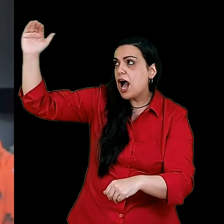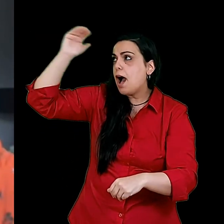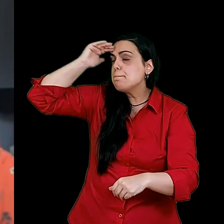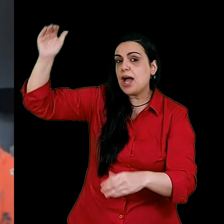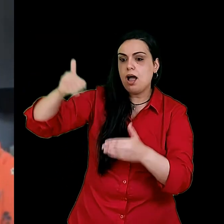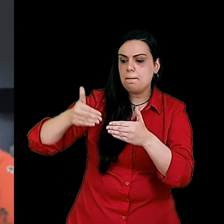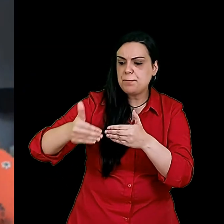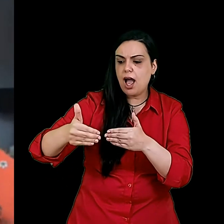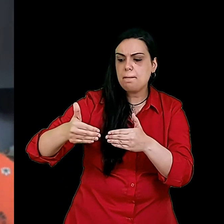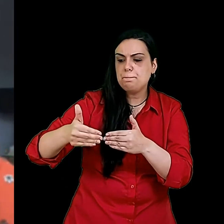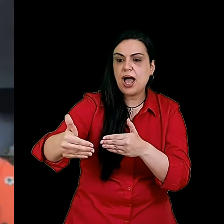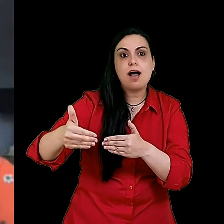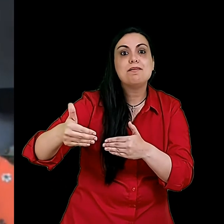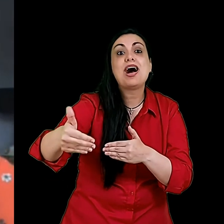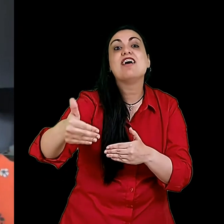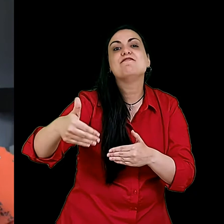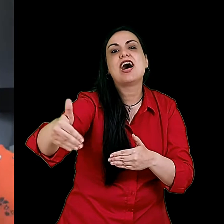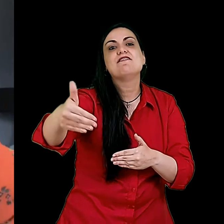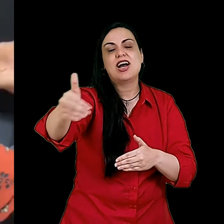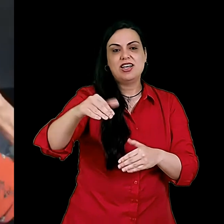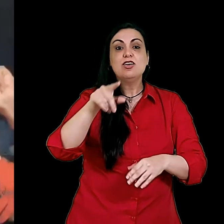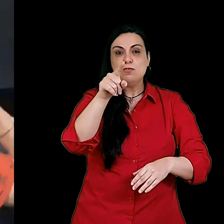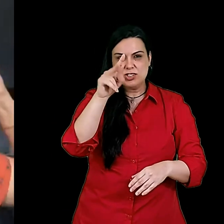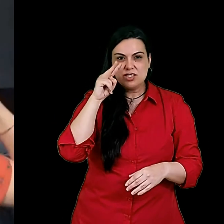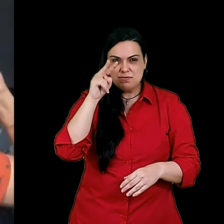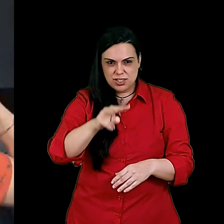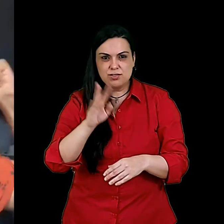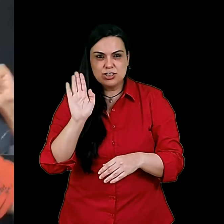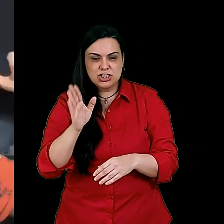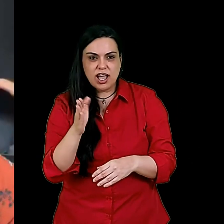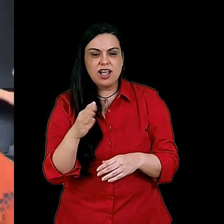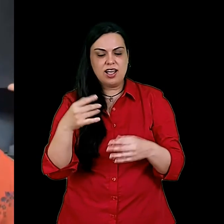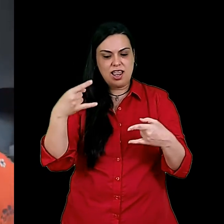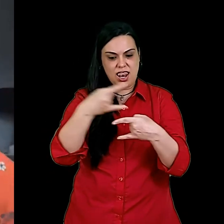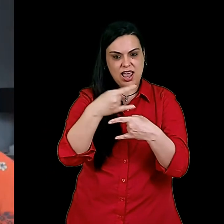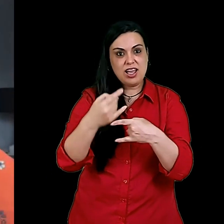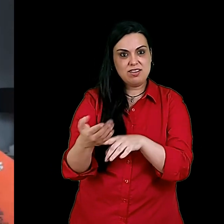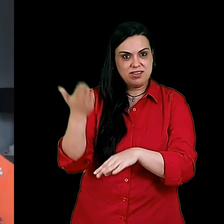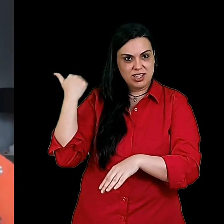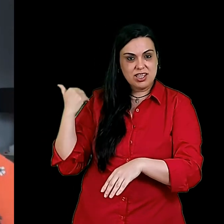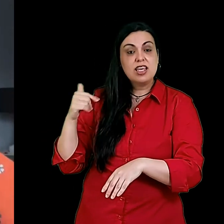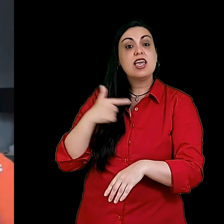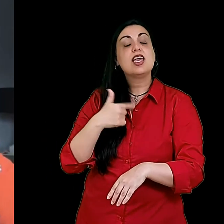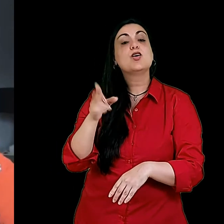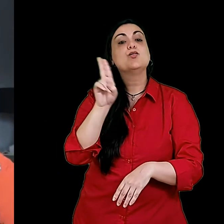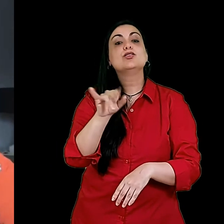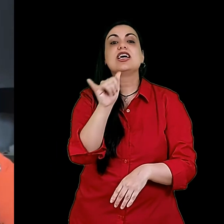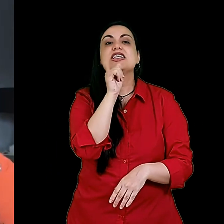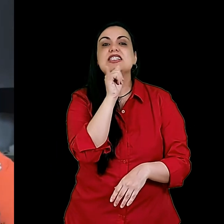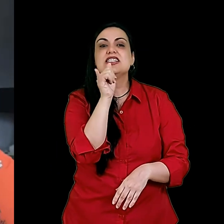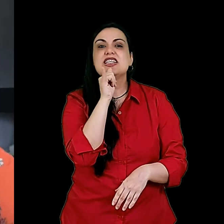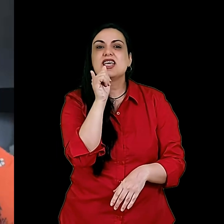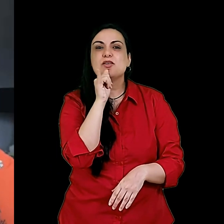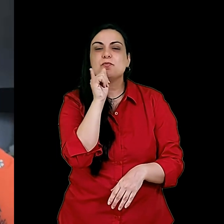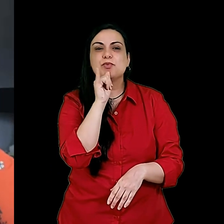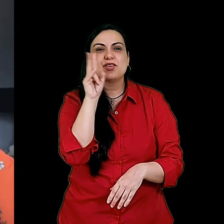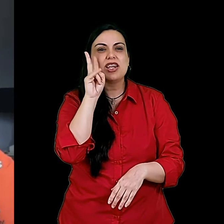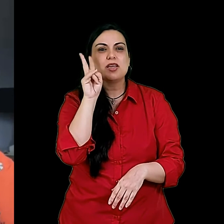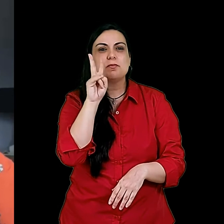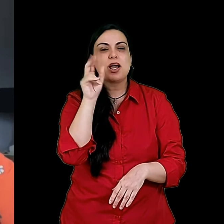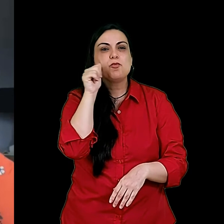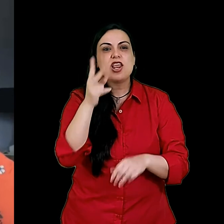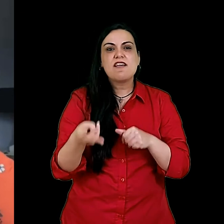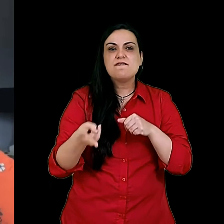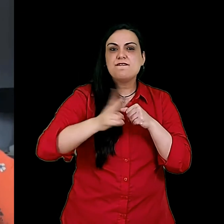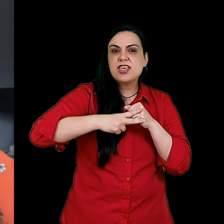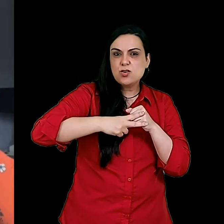continuar obedecendo o comando e não protelar. Para quem viu as lives iniciais que a gente fez de aquecimento desse projeto, eu utilizei o